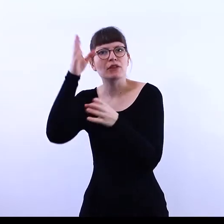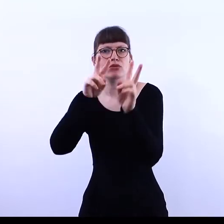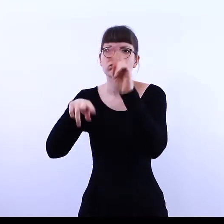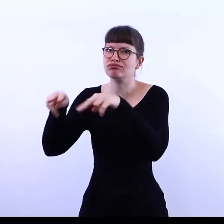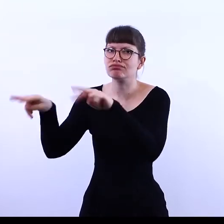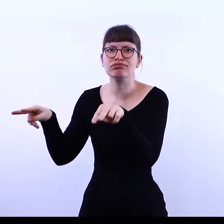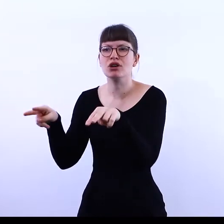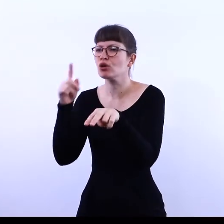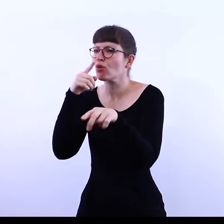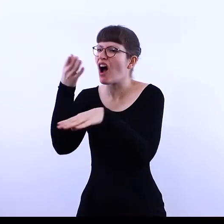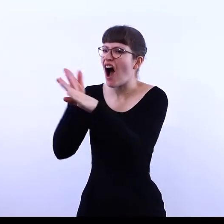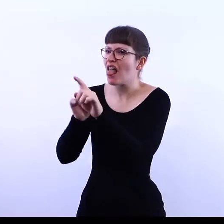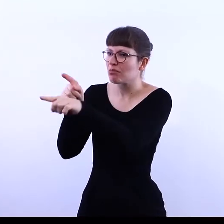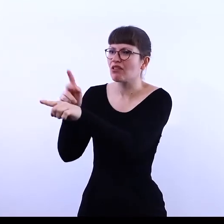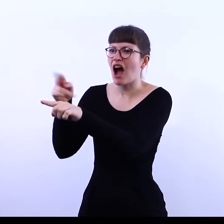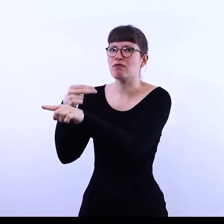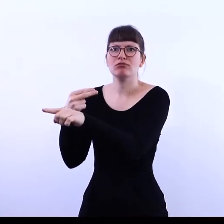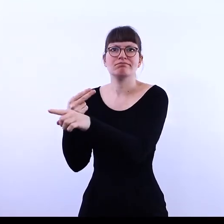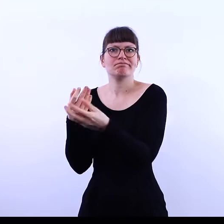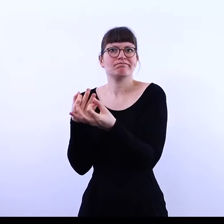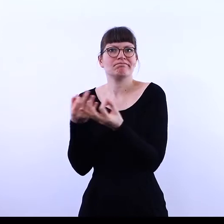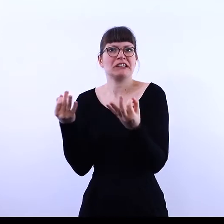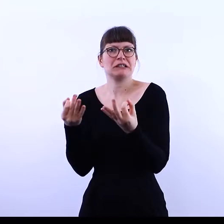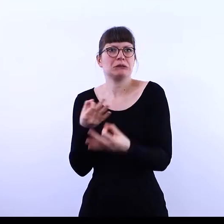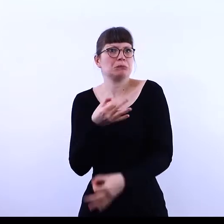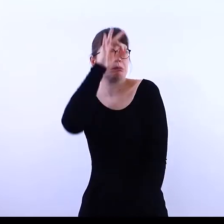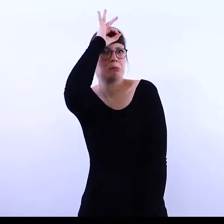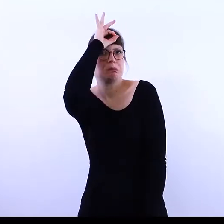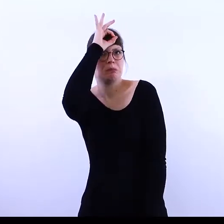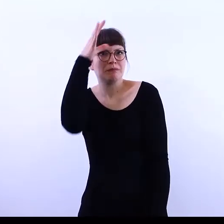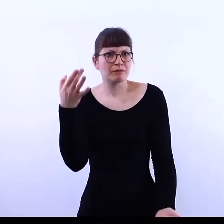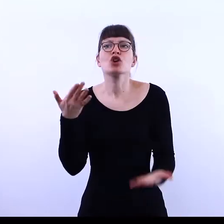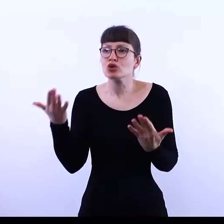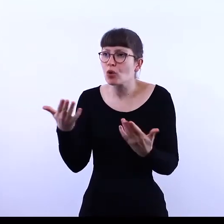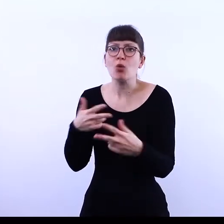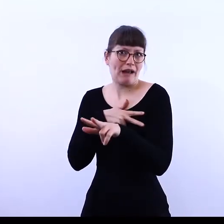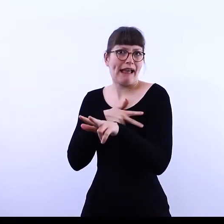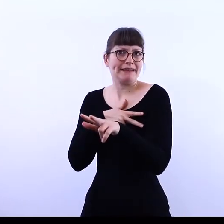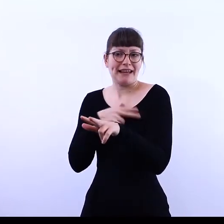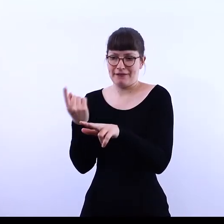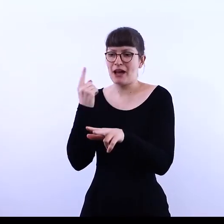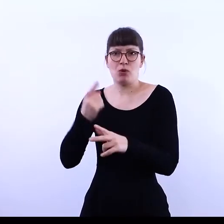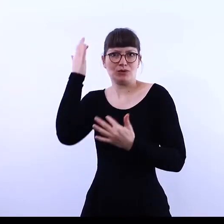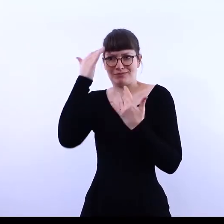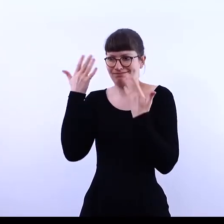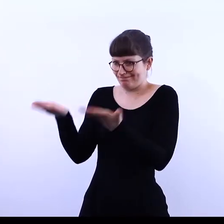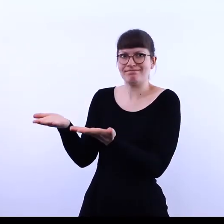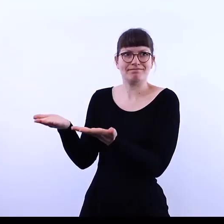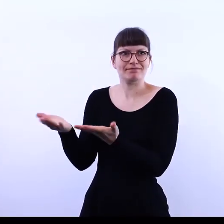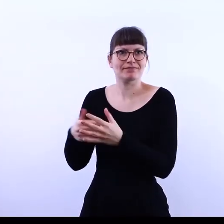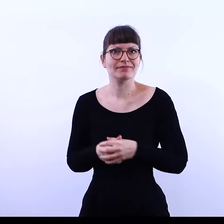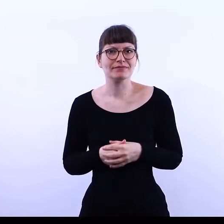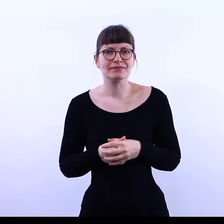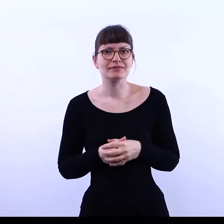die Hälfte wusste einfach nichts dazu zu sagen. Das ist die Realität, mit der wir uns auseinandersetzen müssen. Und das Wichtige dabei